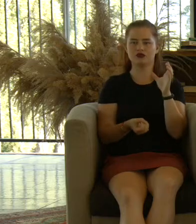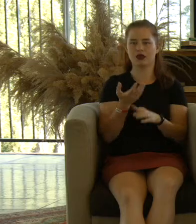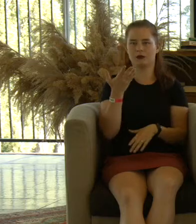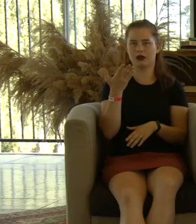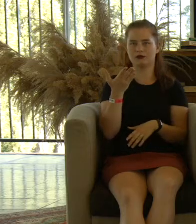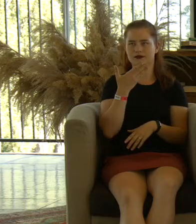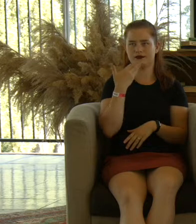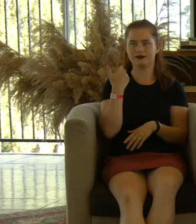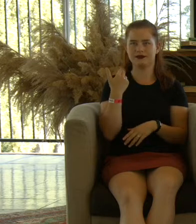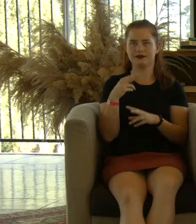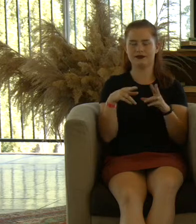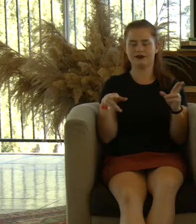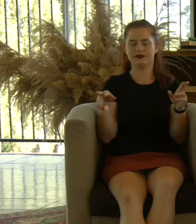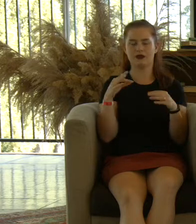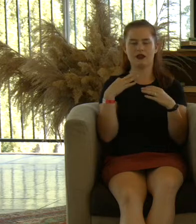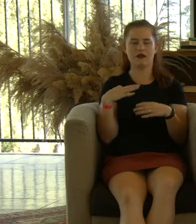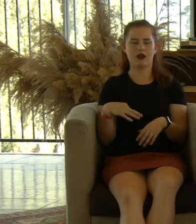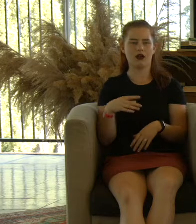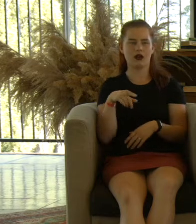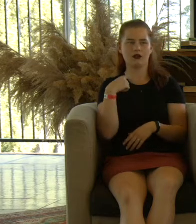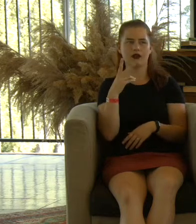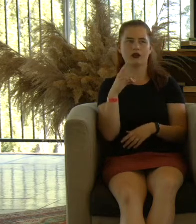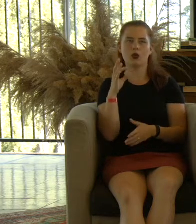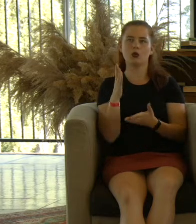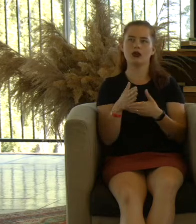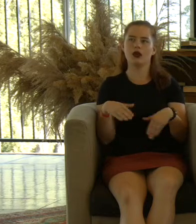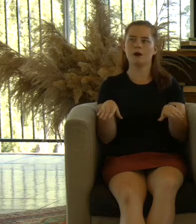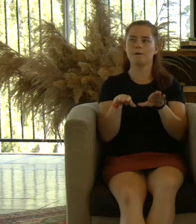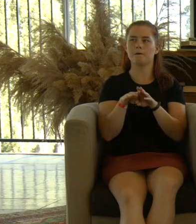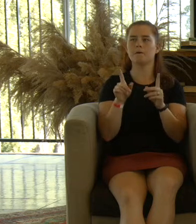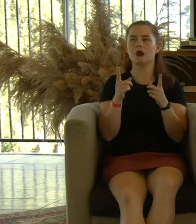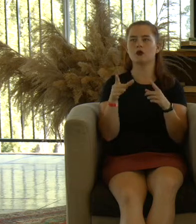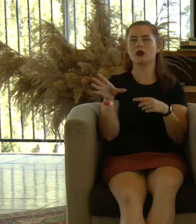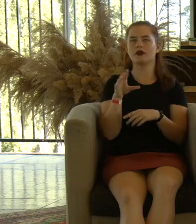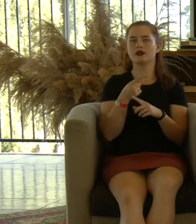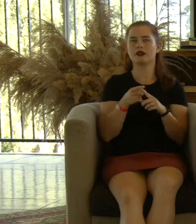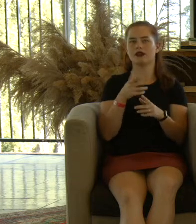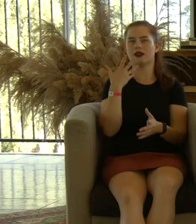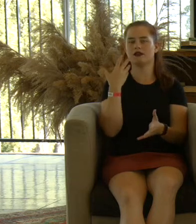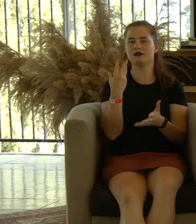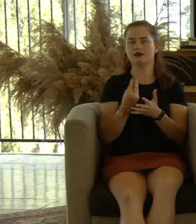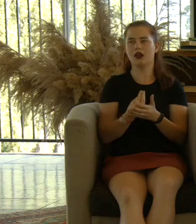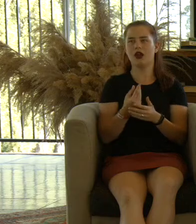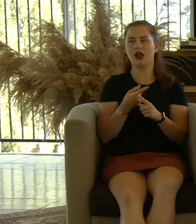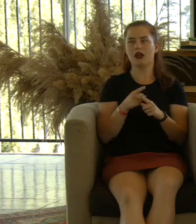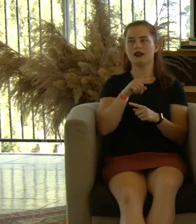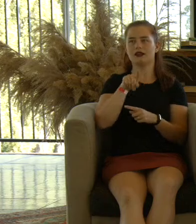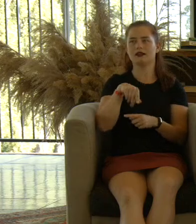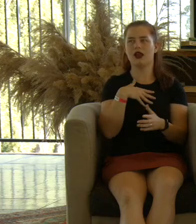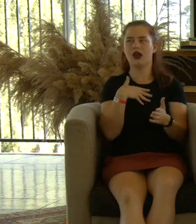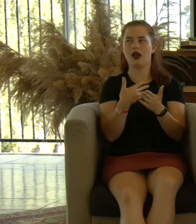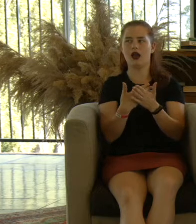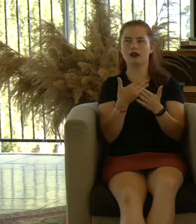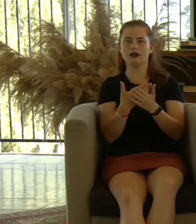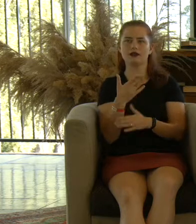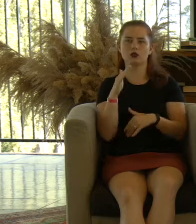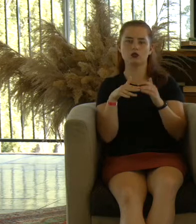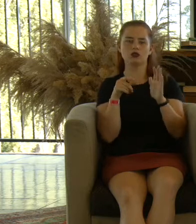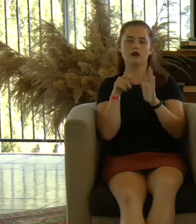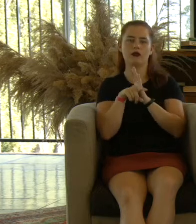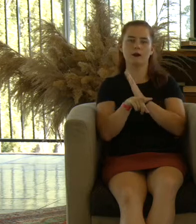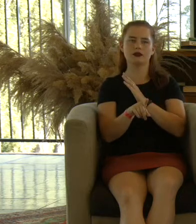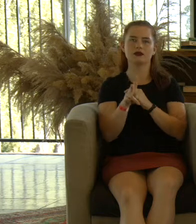Шампанского, да, даже во Франции. То есть. Но есть аналоги. Почему совсем классического нету? Потому что это уже требует активного ручного вмешательства.